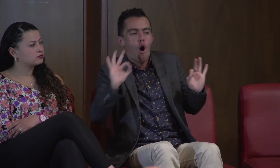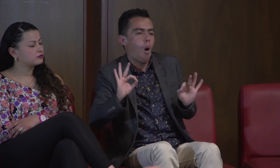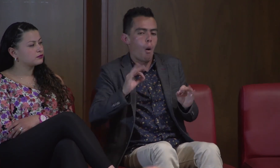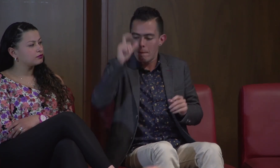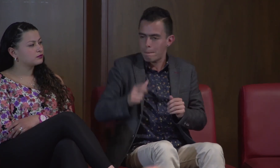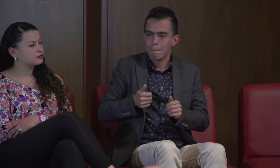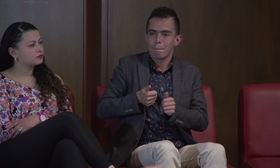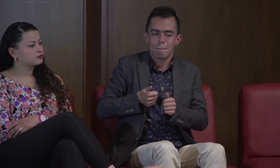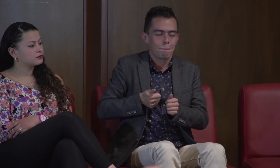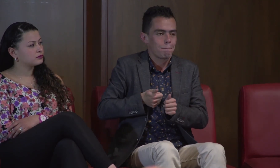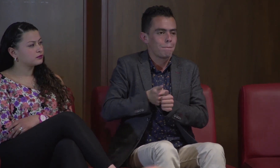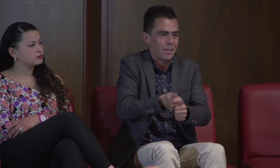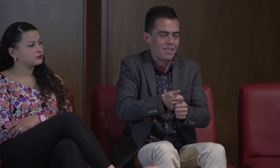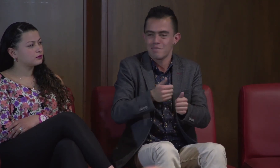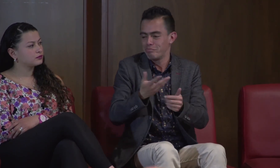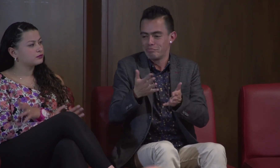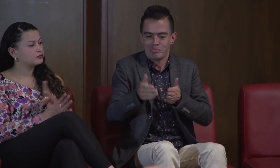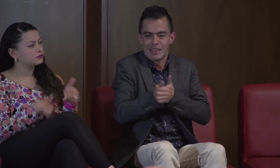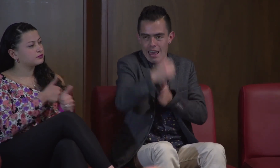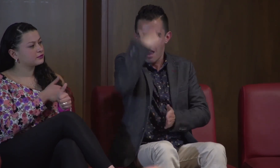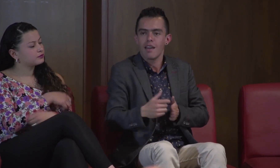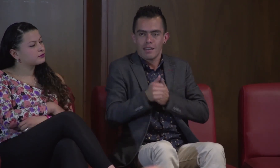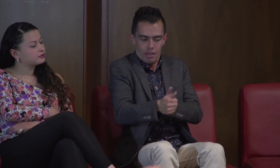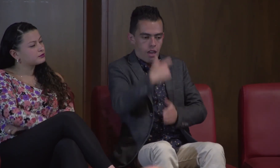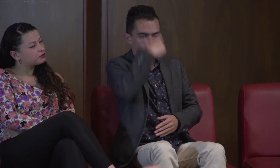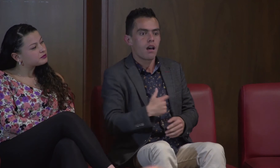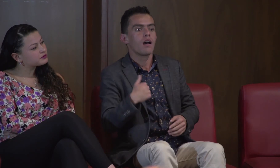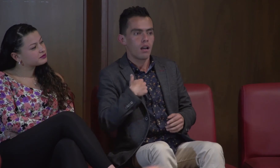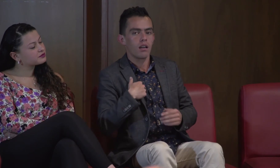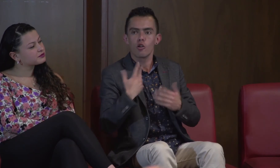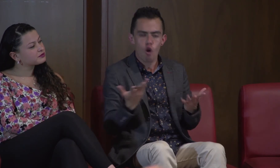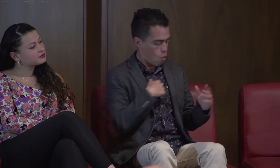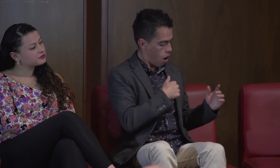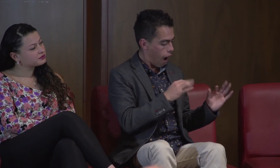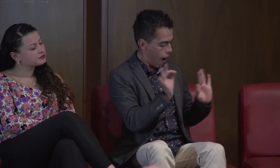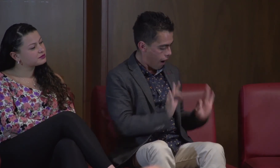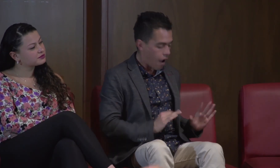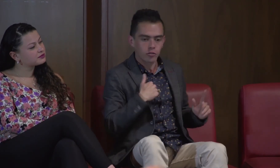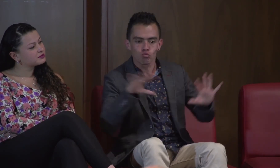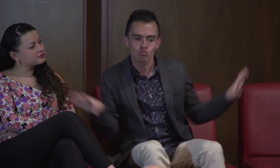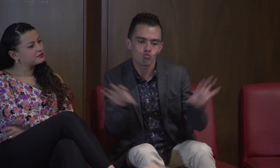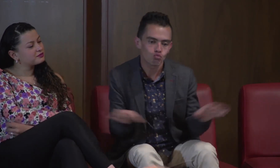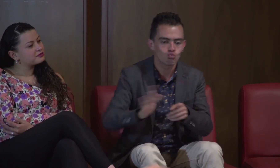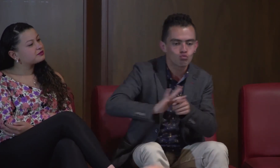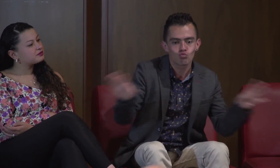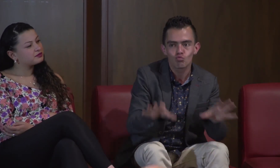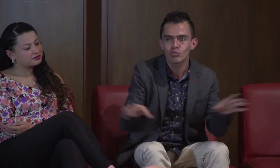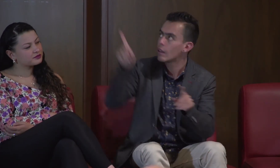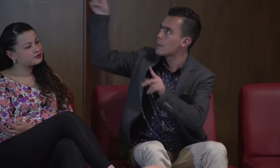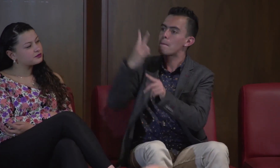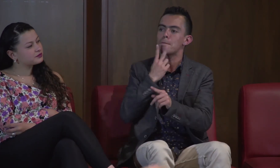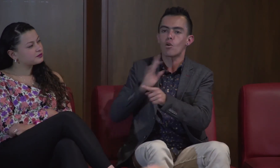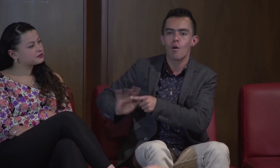ese manual para poder dar las orientaciones de uso. Entonces también es importante tener en cuenta que este video o este producto no es solamente